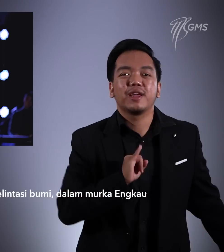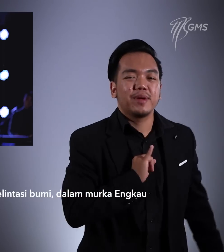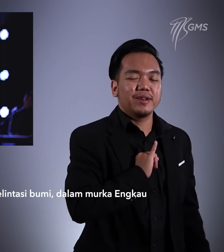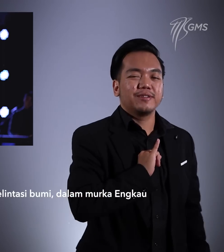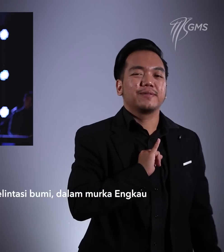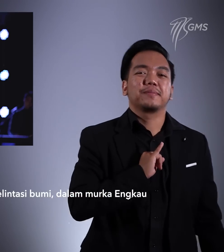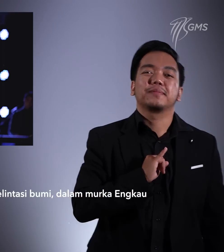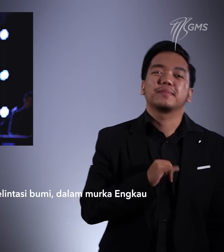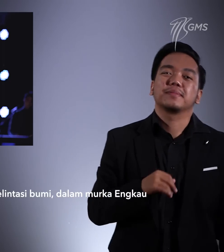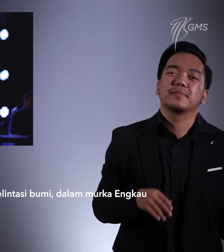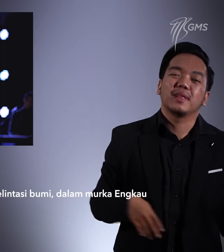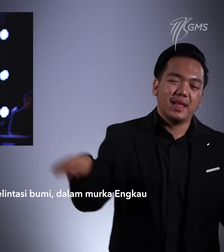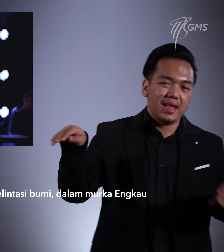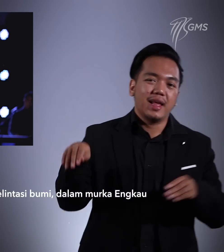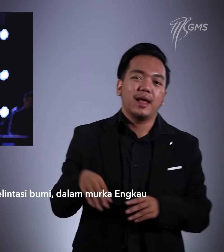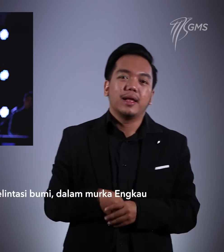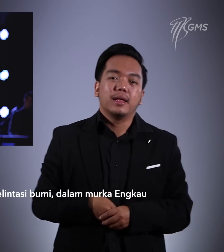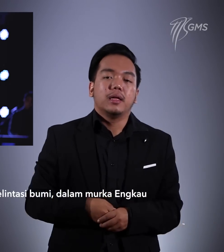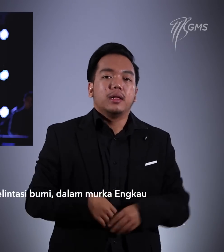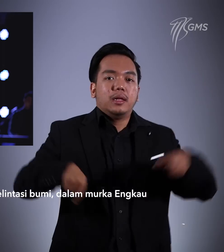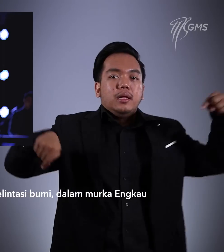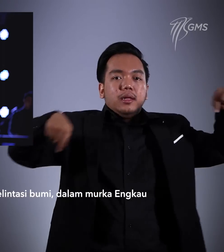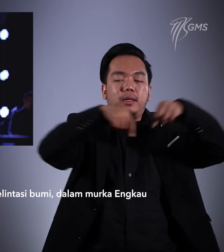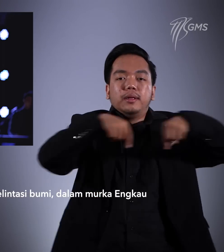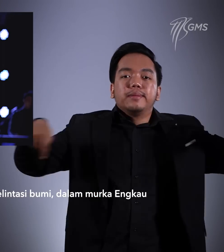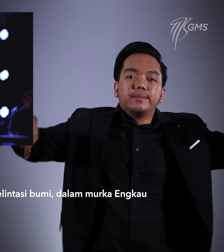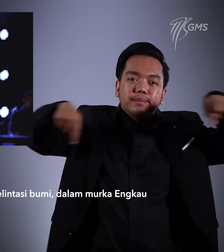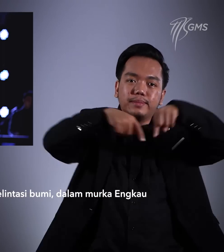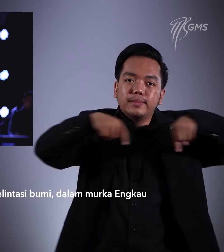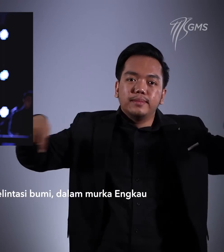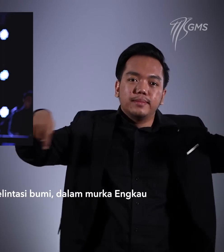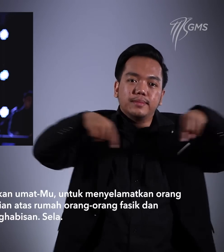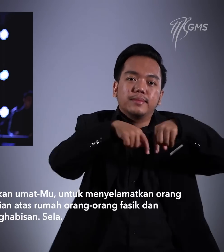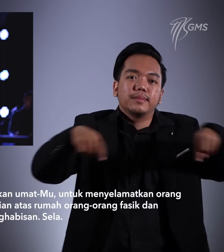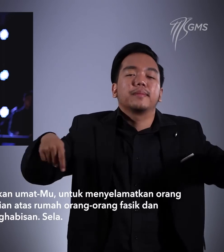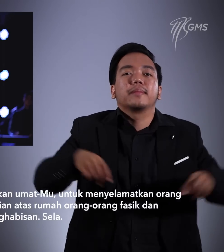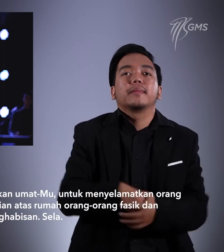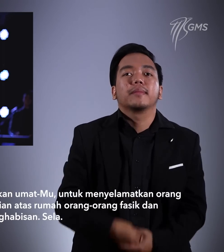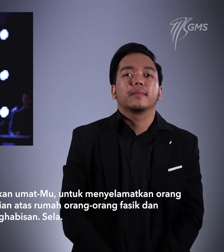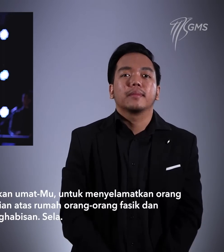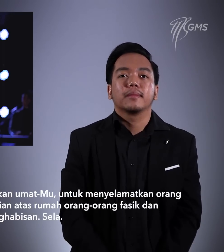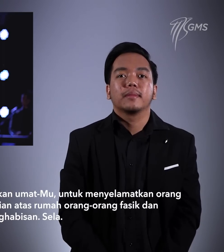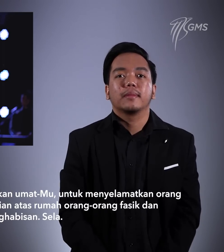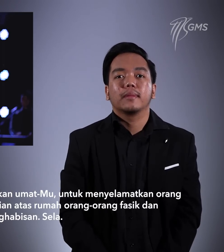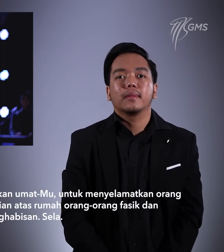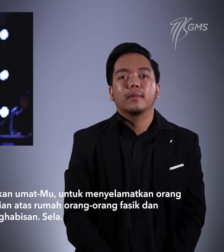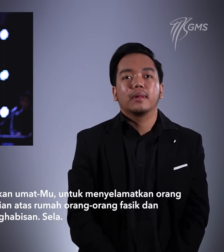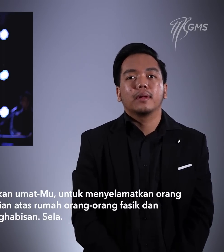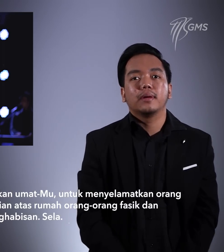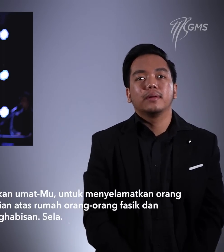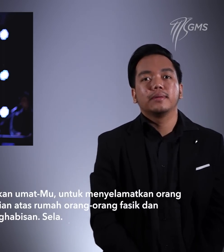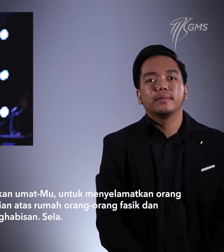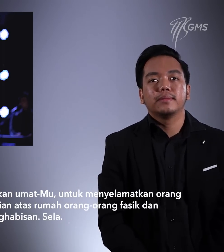Ayat 12, dalam kegeraman engkau melangkah melintasi bumi dalam murkamu. Engkau menggasak bangsa-bangsa. Engkau berjalan maju untuk menyelamatkan